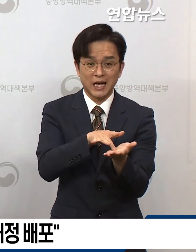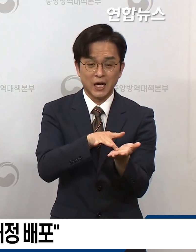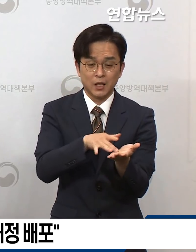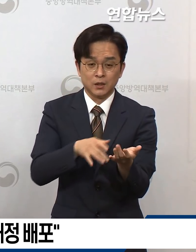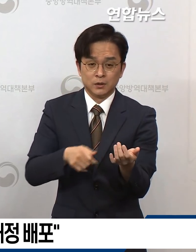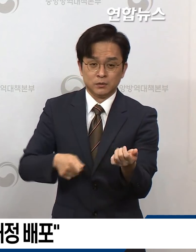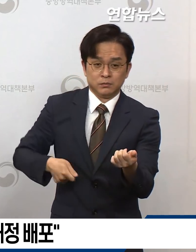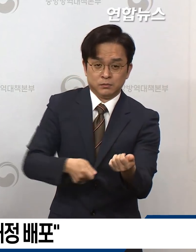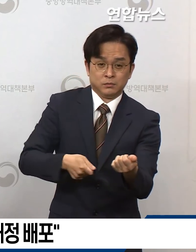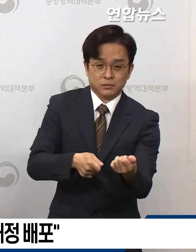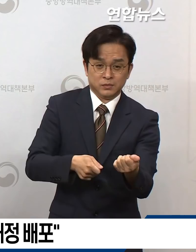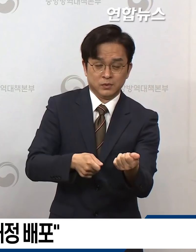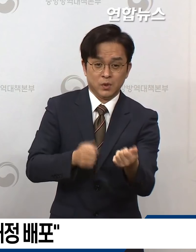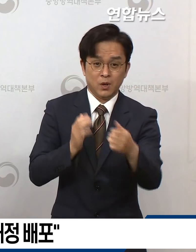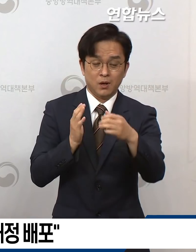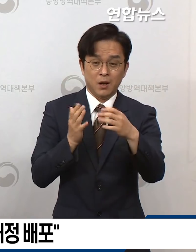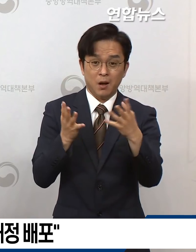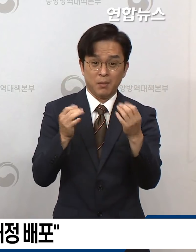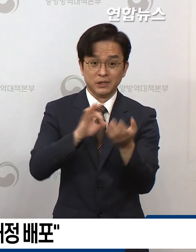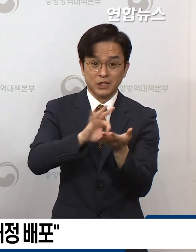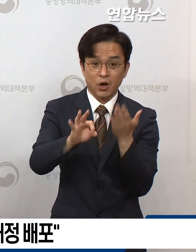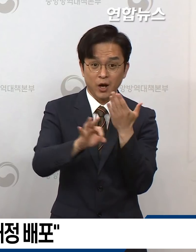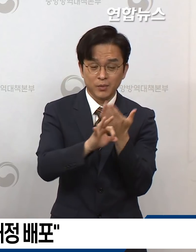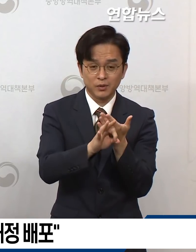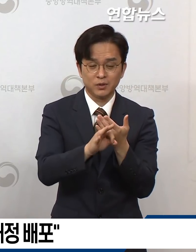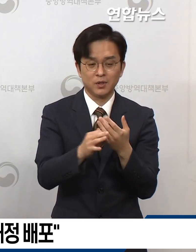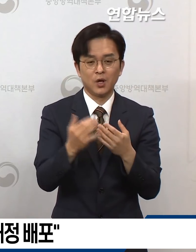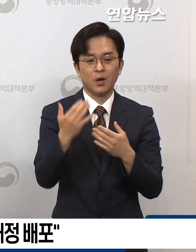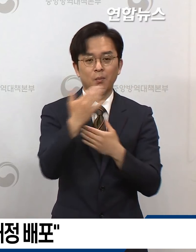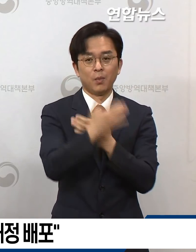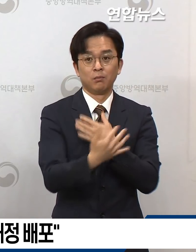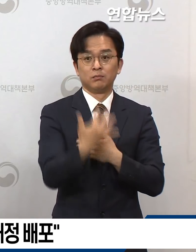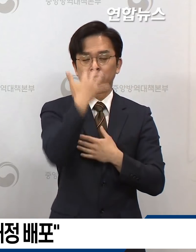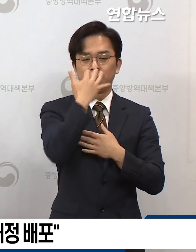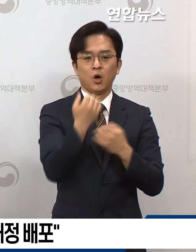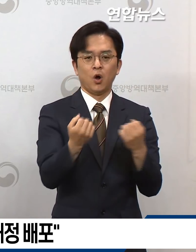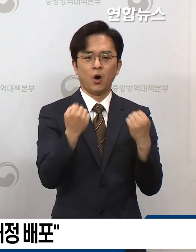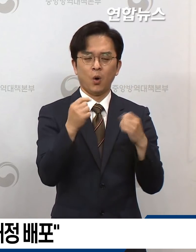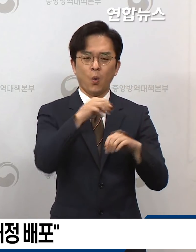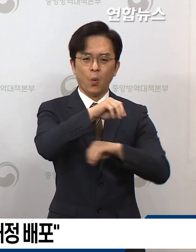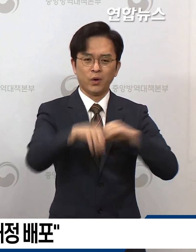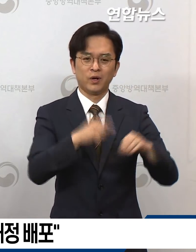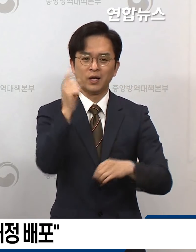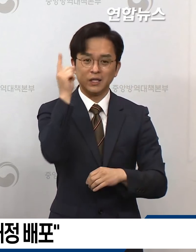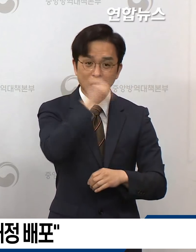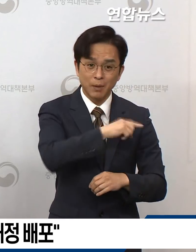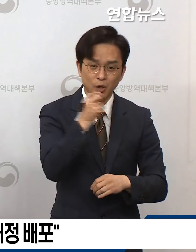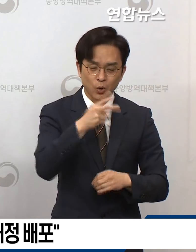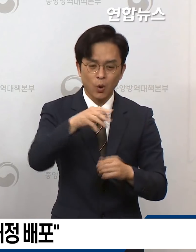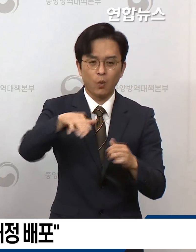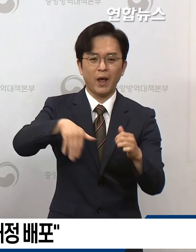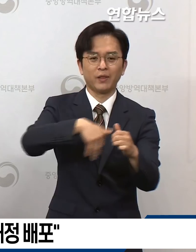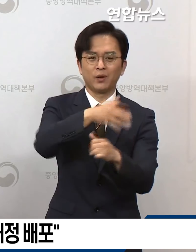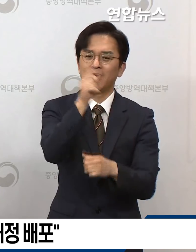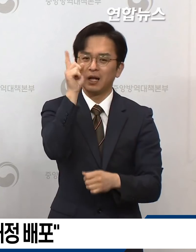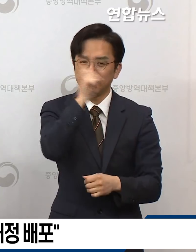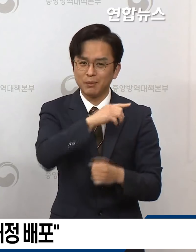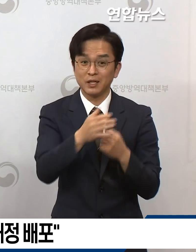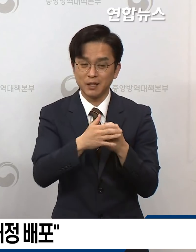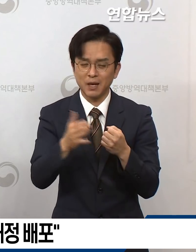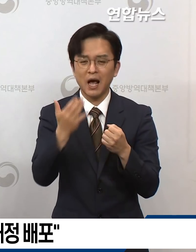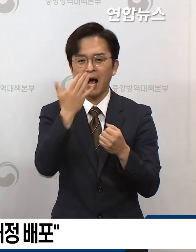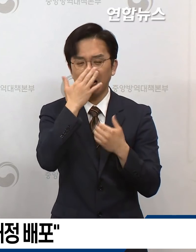사용할 경우에는 건강 문제 및 환경 오염을 유발할 위험이 증가할 수 있기 때문에 사용을 자제할 것을